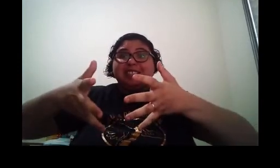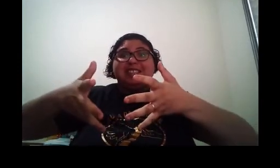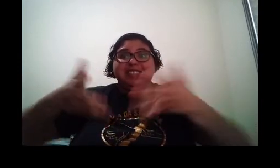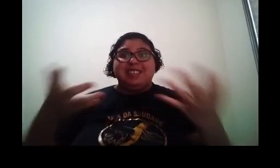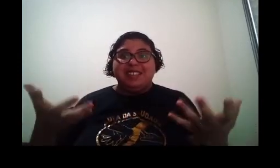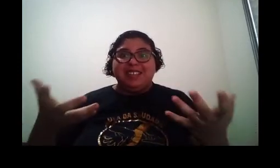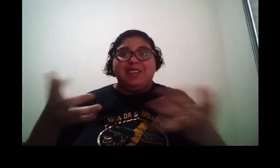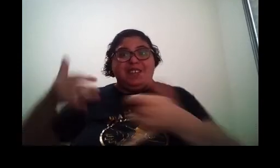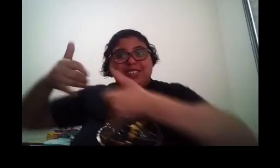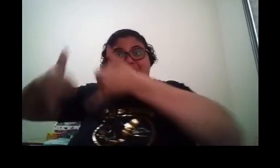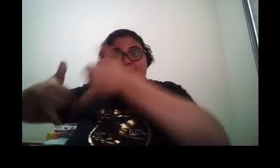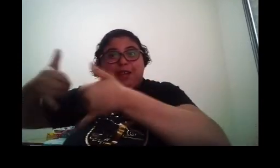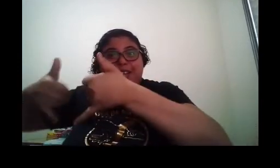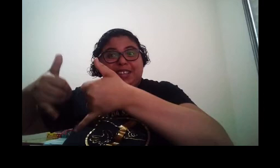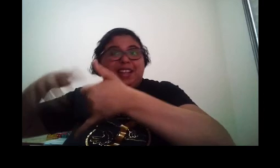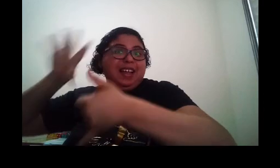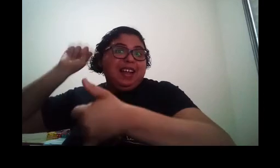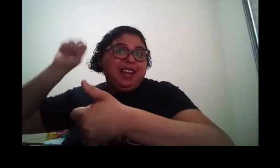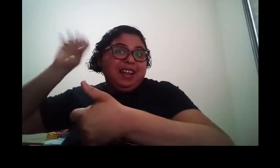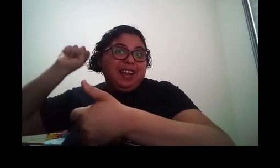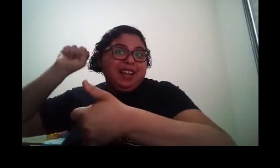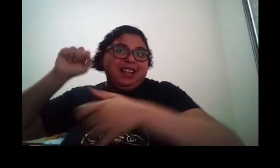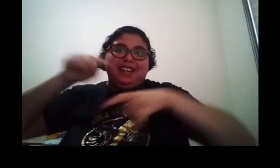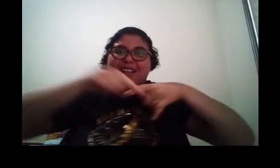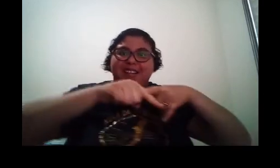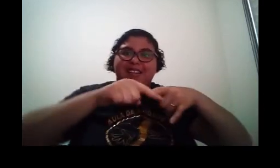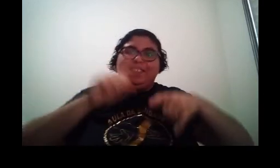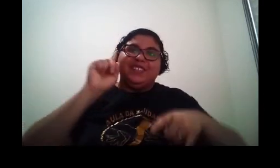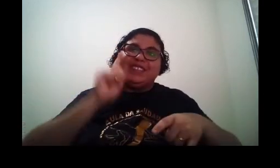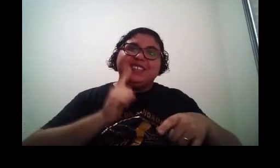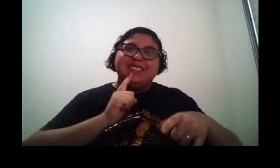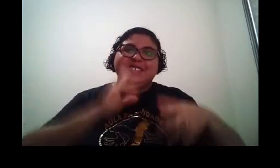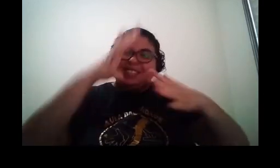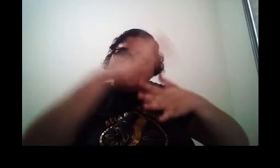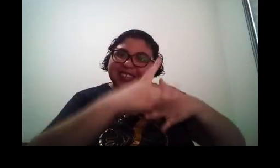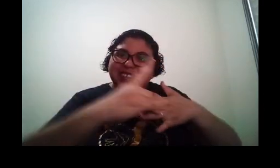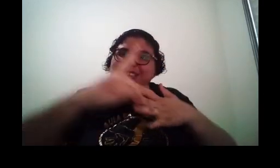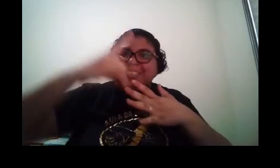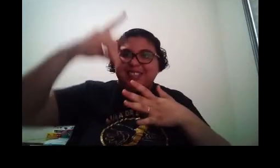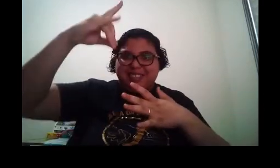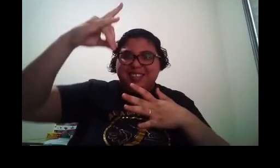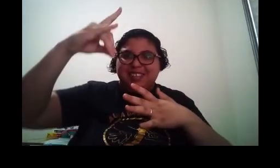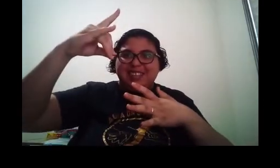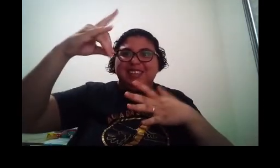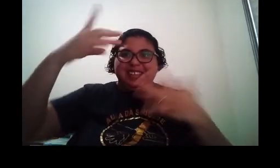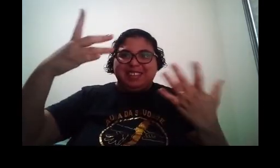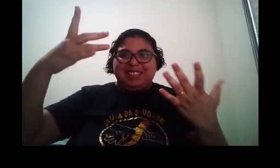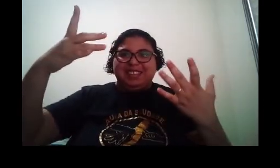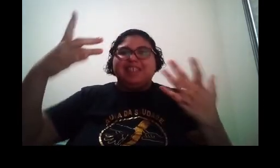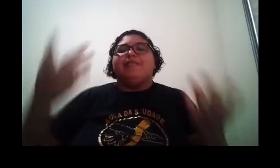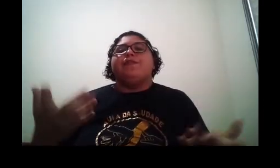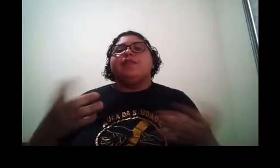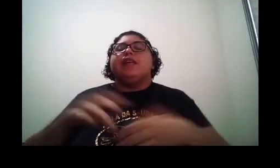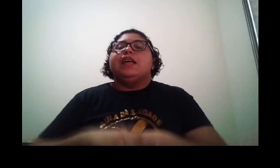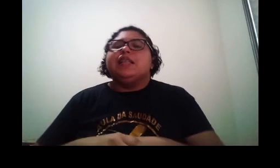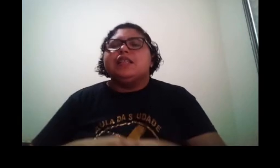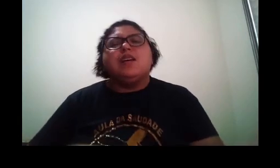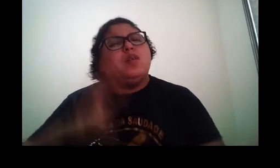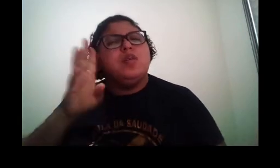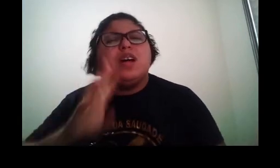sapato e para o surdo ele perde a luva. Vejam que interessante, né? Então, eu estou explicando apenas um